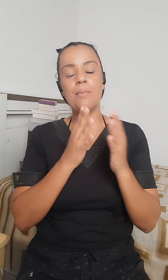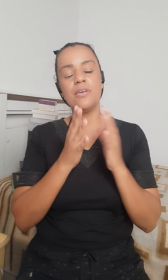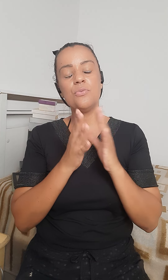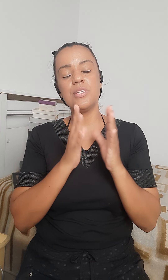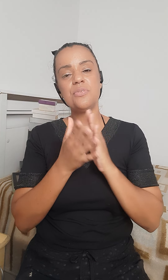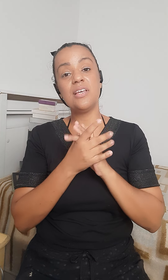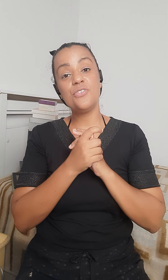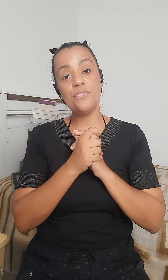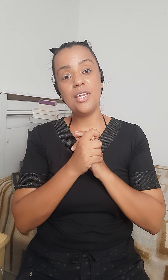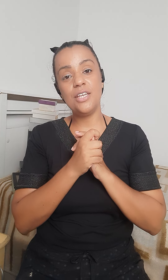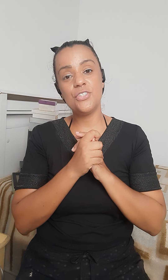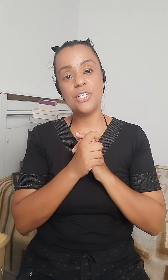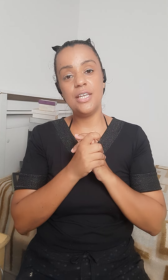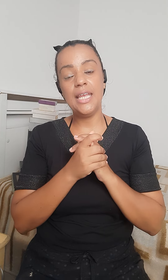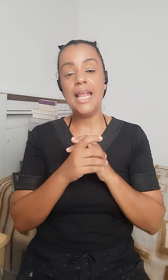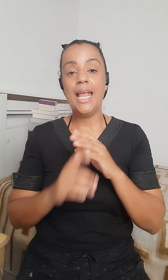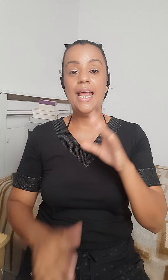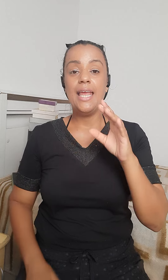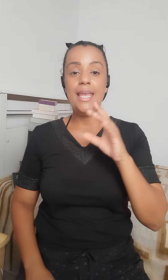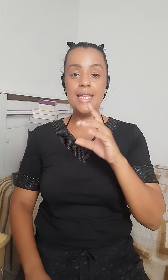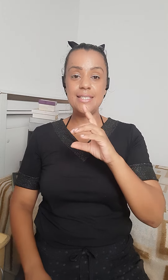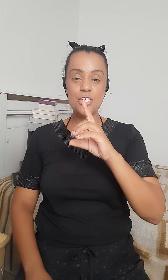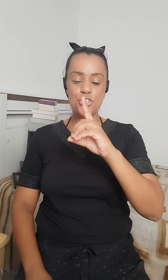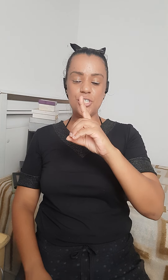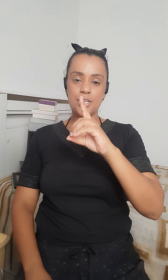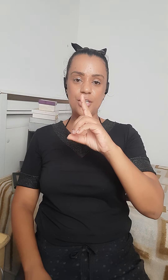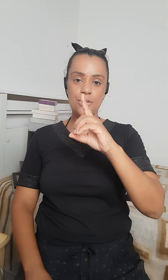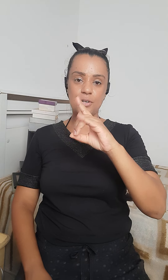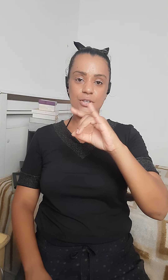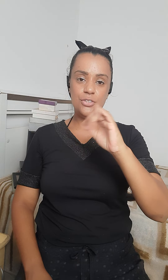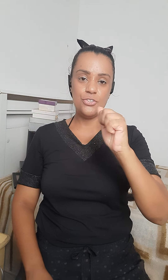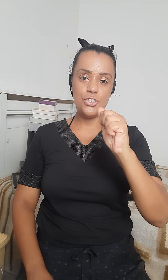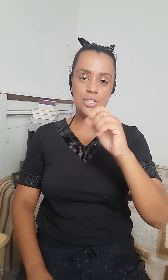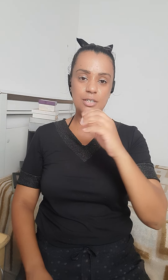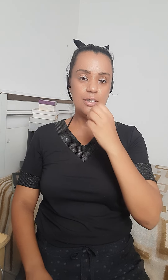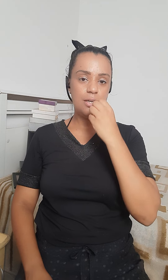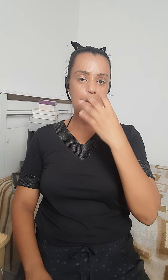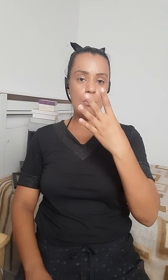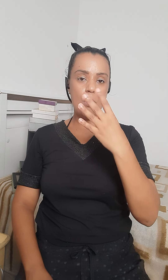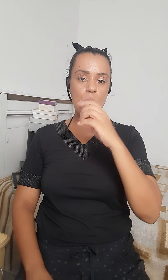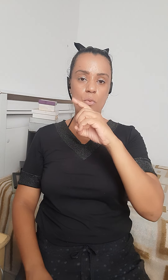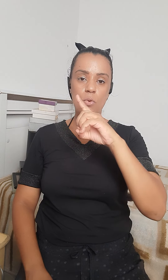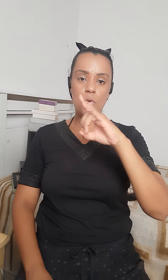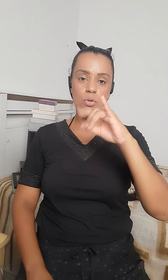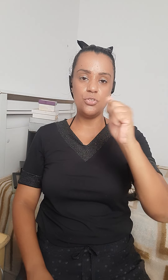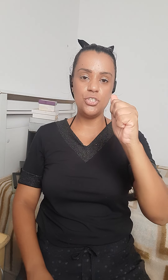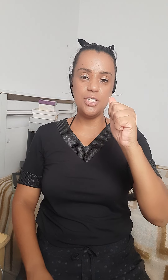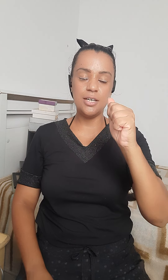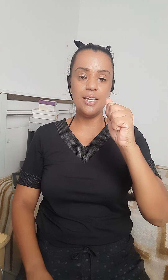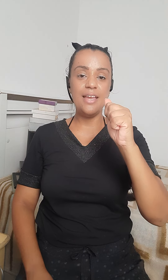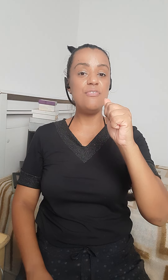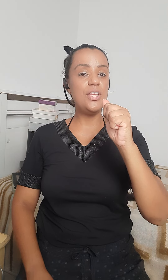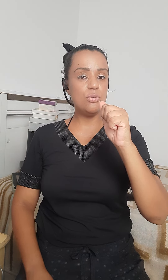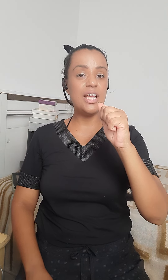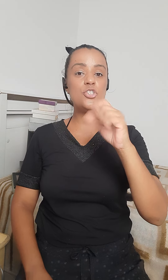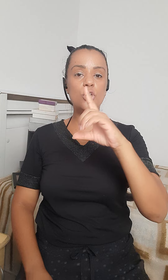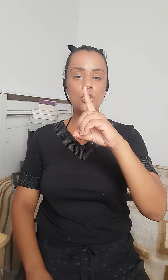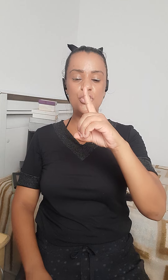acaba usando sinais diferentes, que nem esse dia aqui, ó, dia, bom dia, é feito datilologia, é